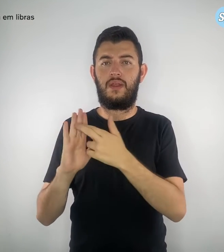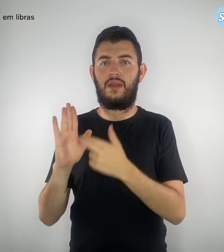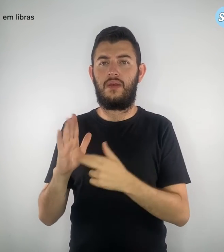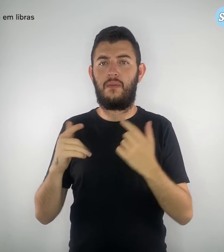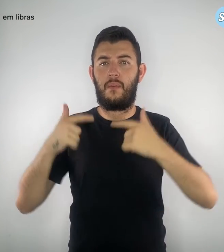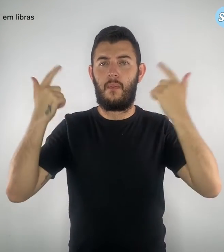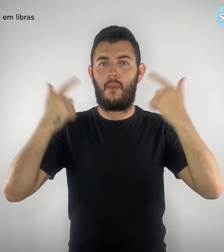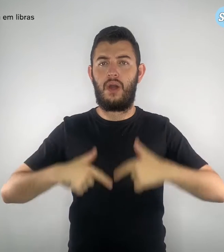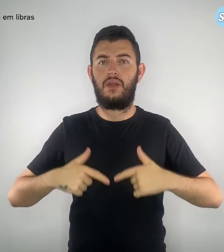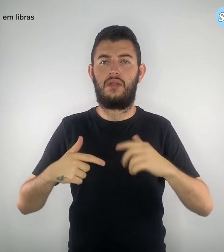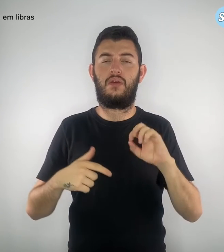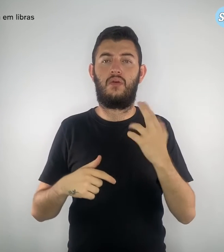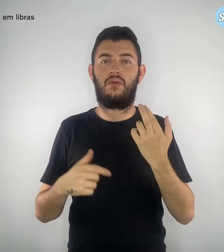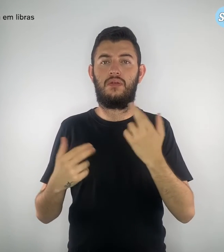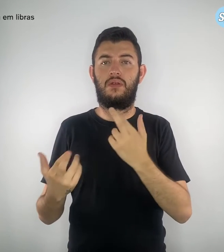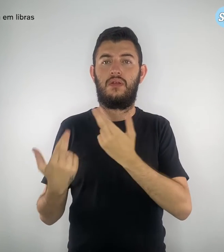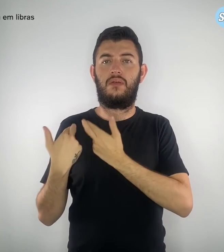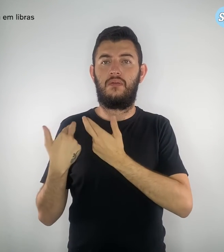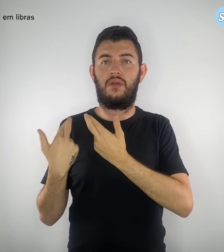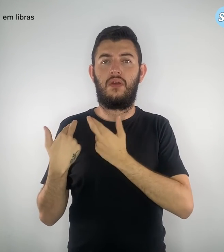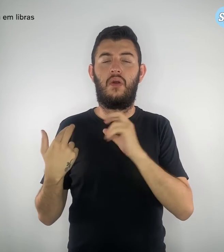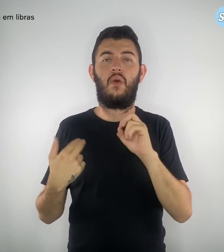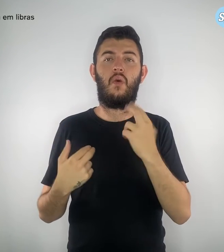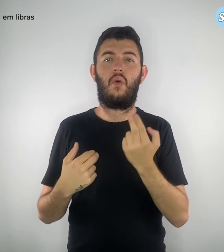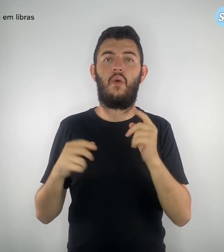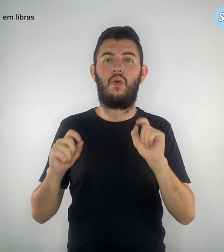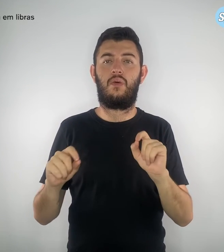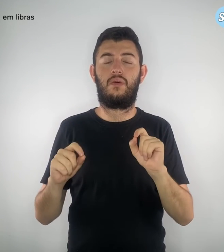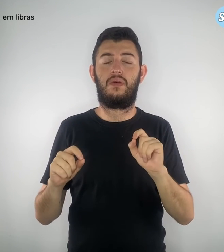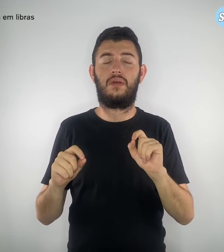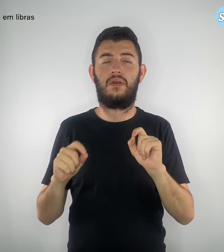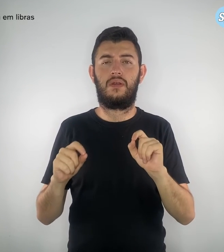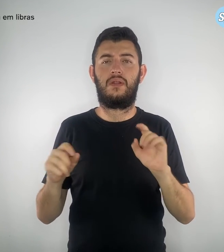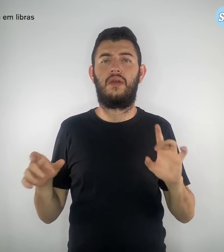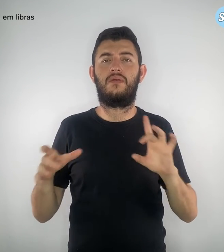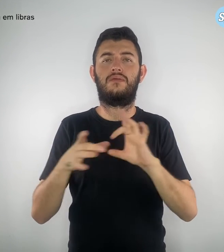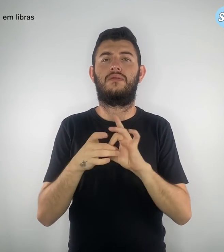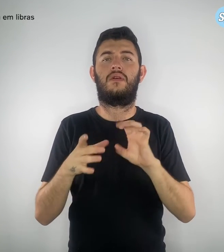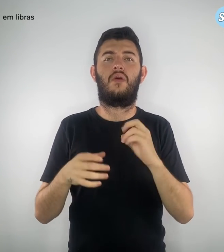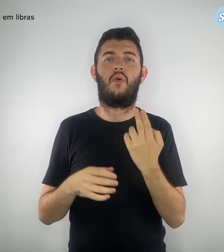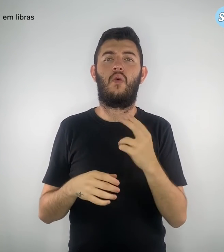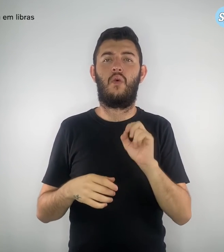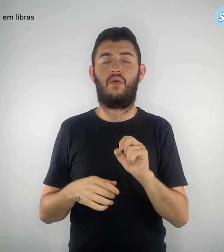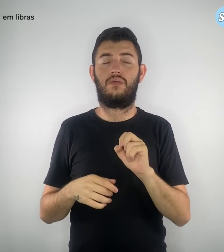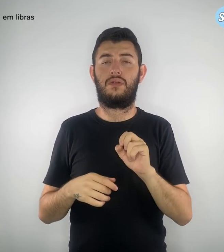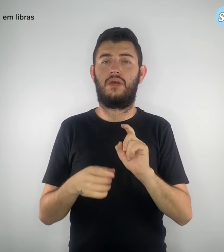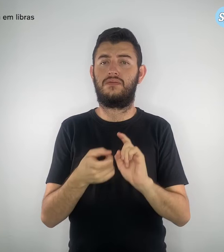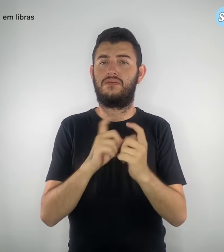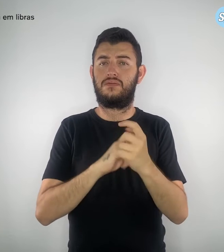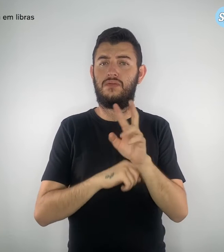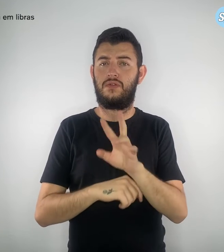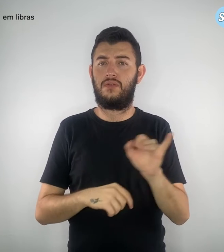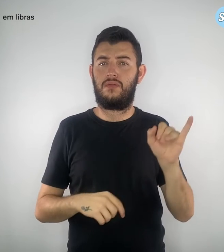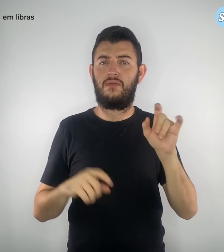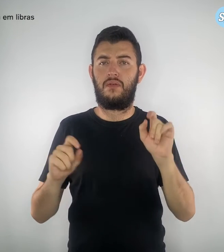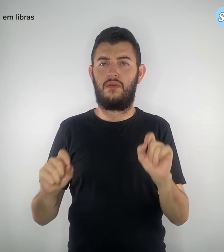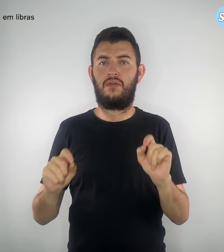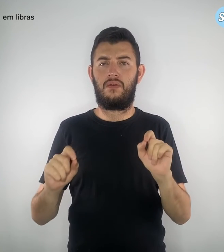imparcialidade, da responsabilidade, da unidade e da coordenação servirão para pautar os processos